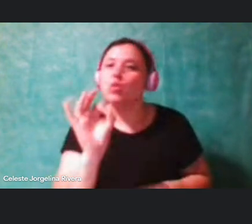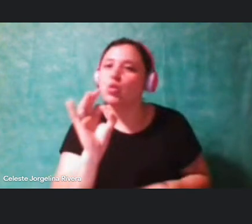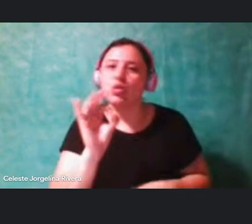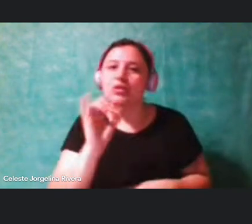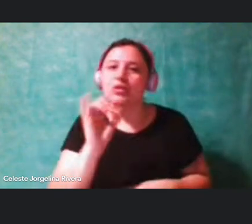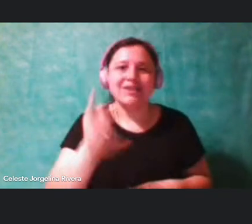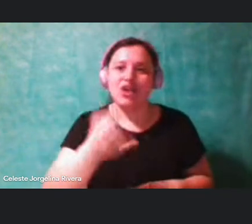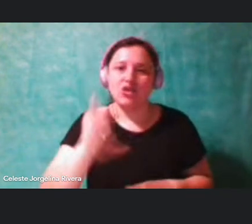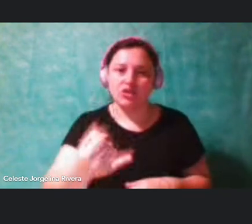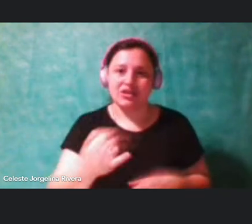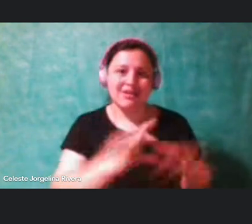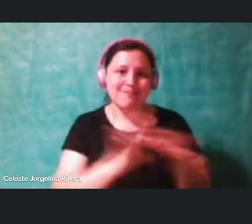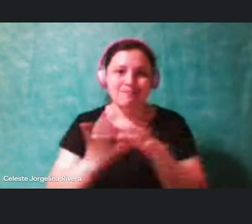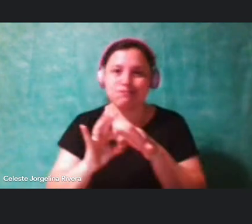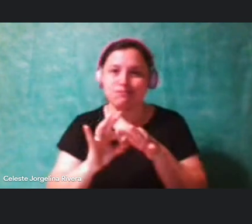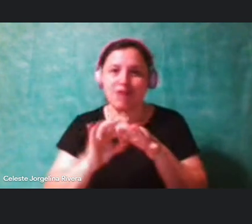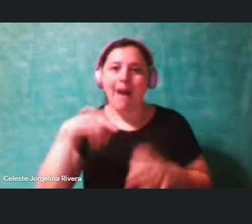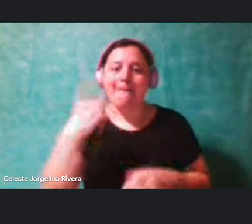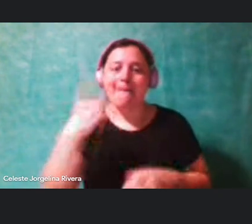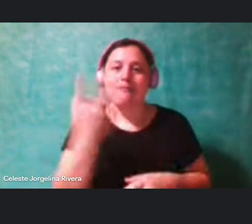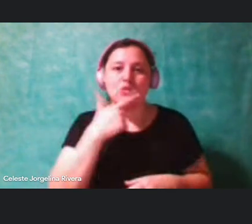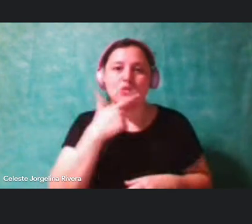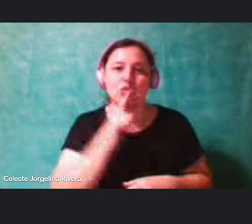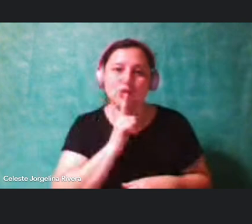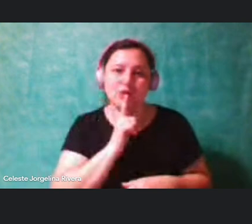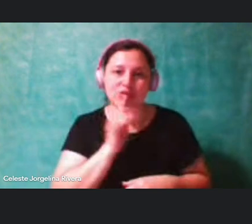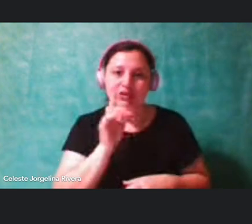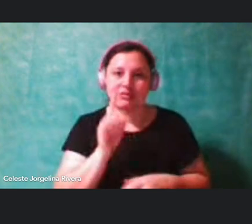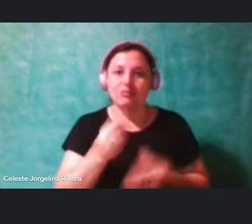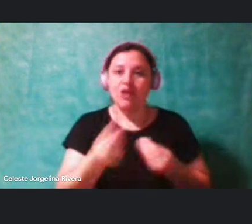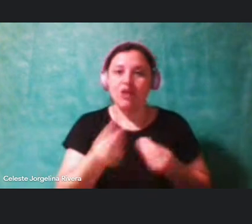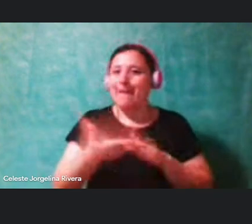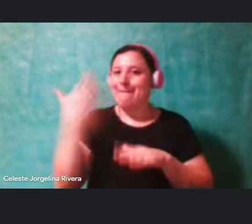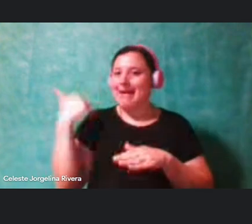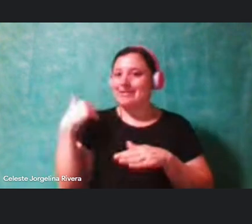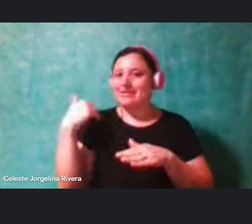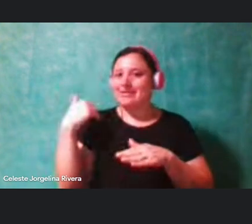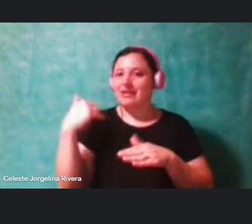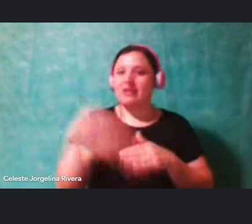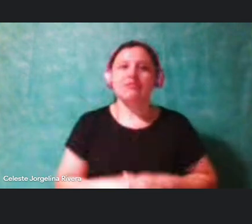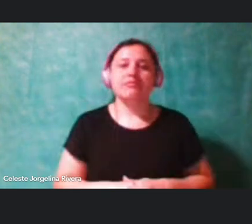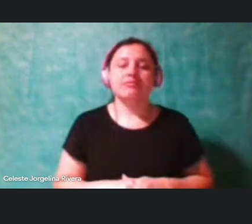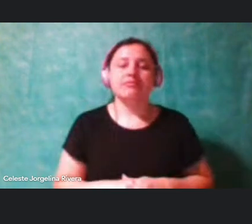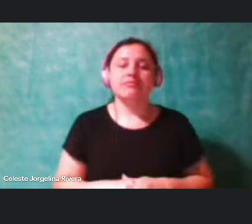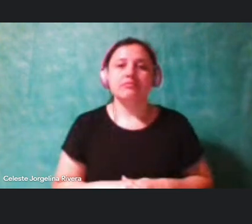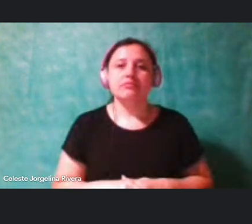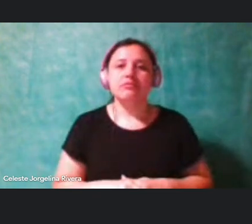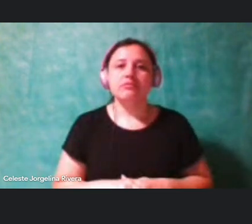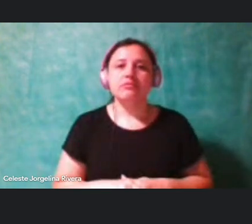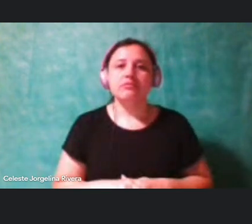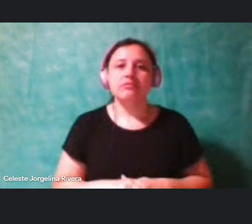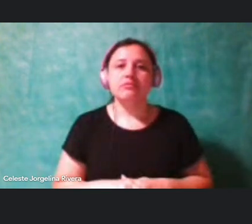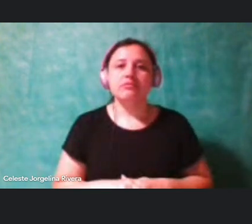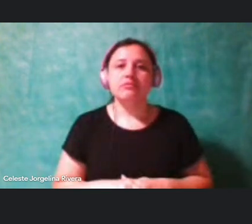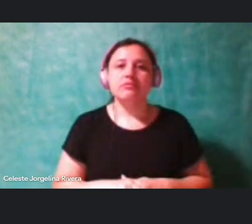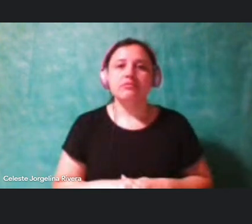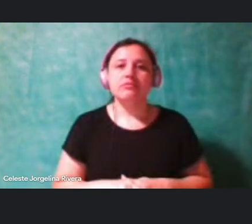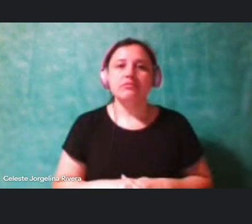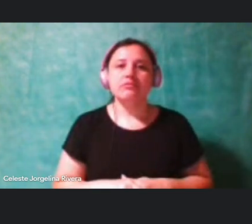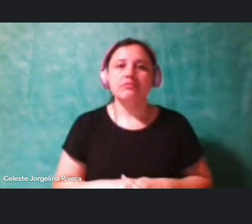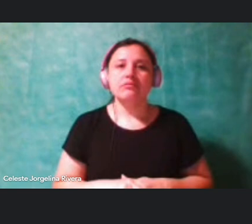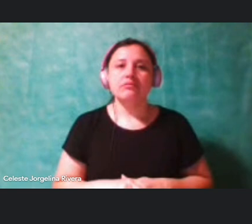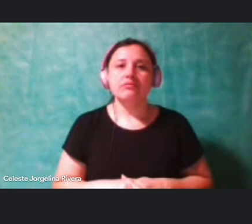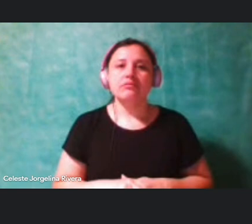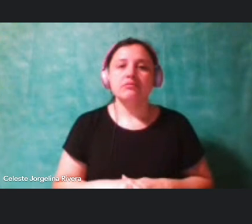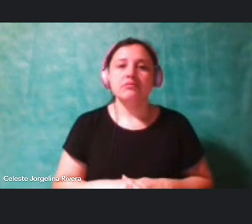es have to. Los que se refieren a una recomendación, obligación moral o ética, o